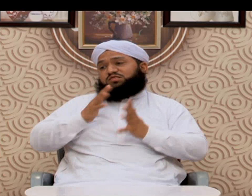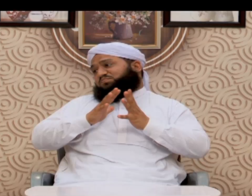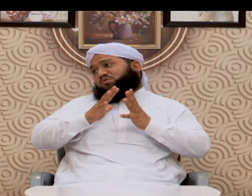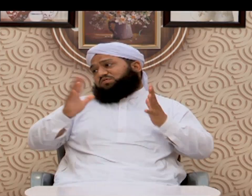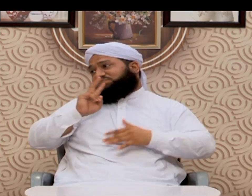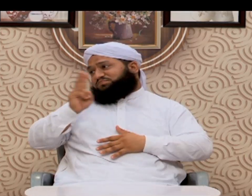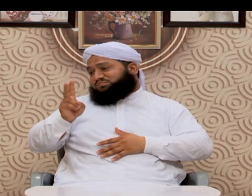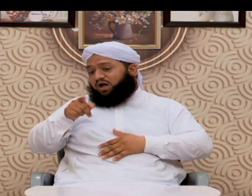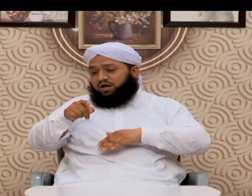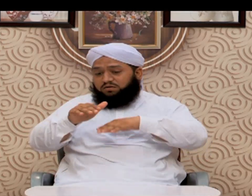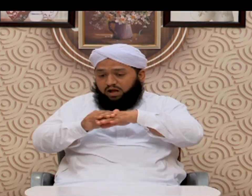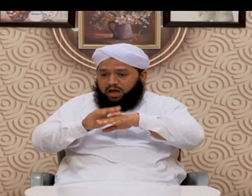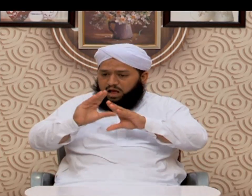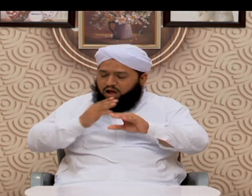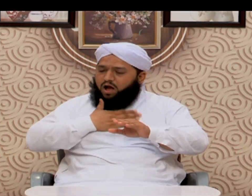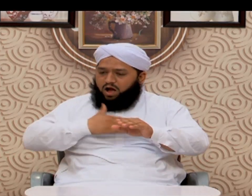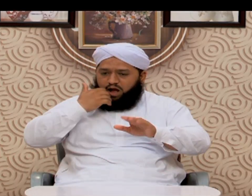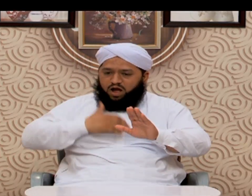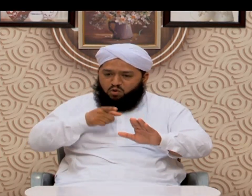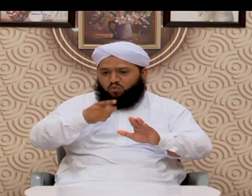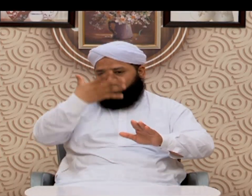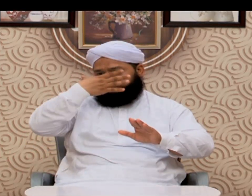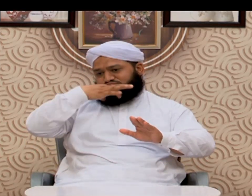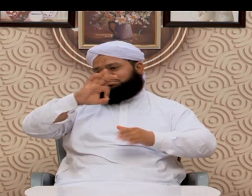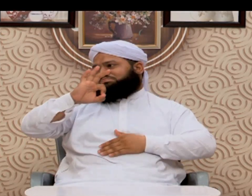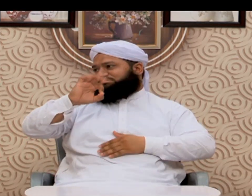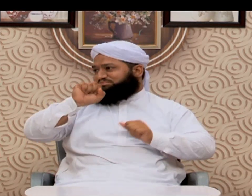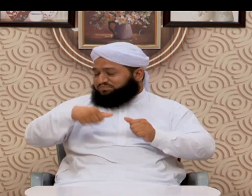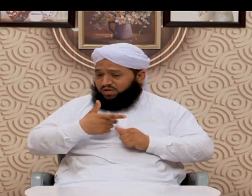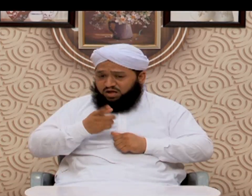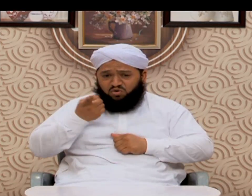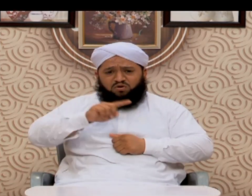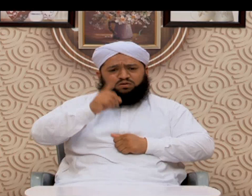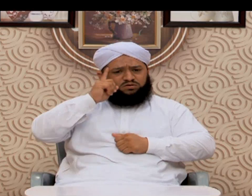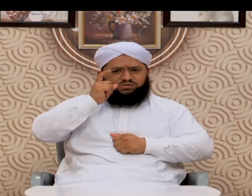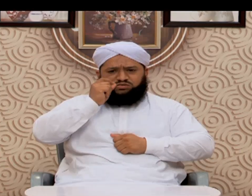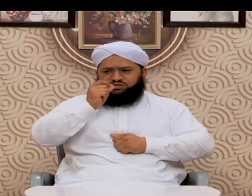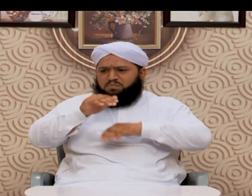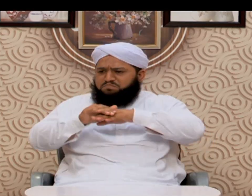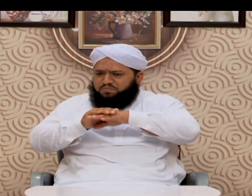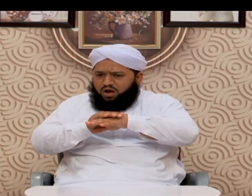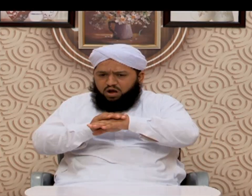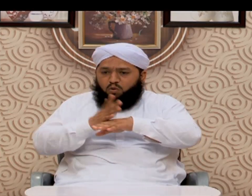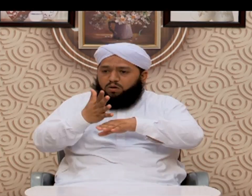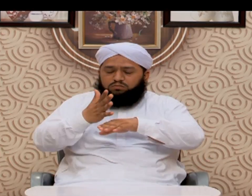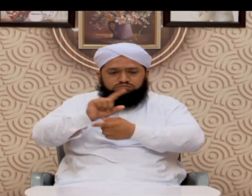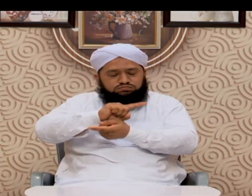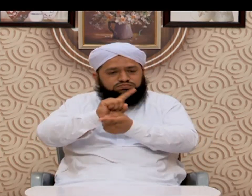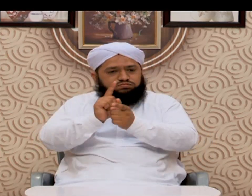اللہ پاک کو بے حد پسند ہے۔ جس شے میں نرمی ہوتی ہے اسے زینت دیتی ہے، جبکہ جو شخص نرمی جیسی پیاری صفت سے